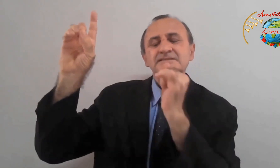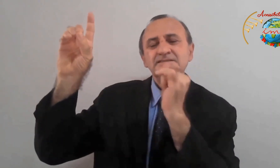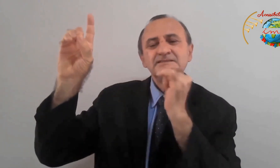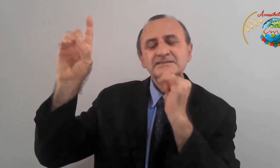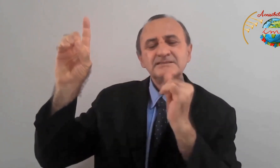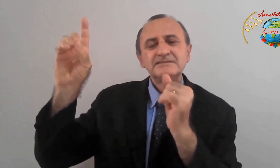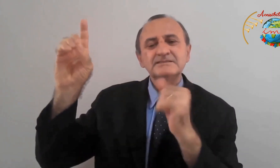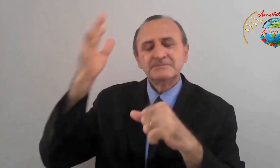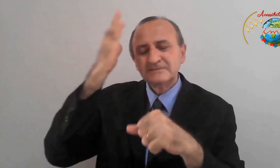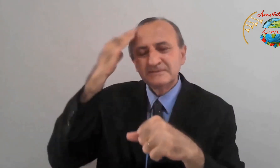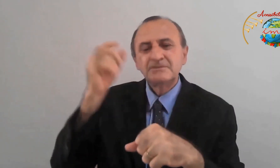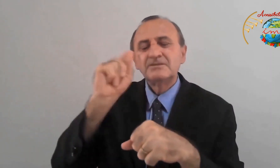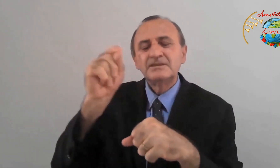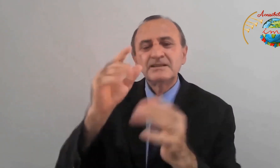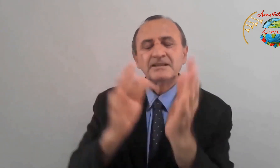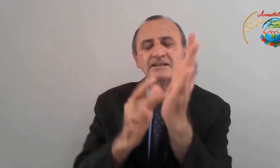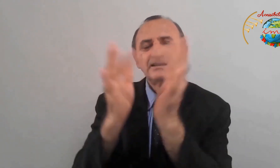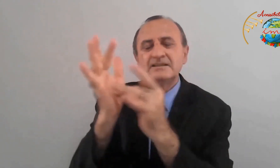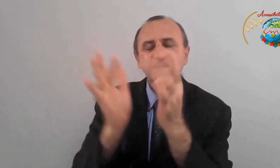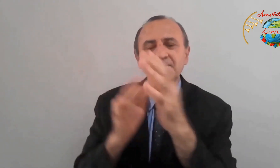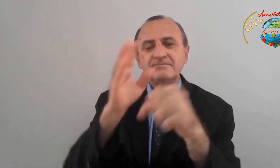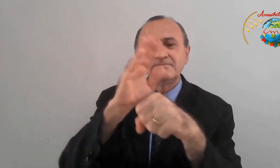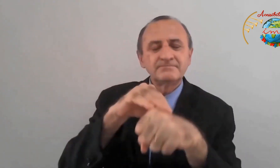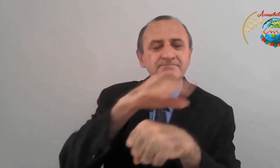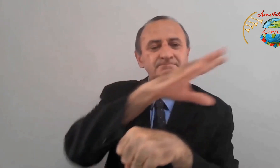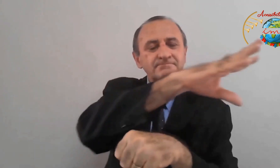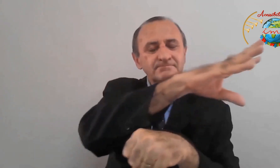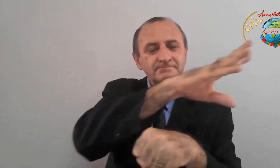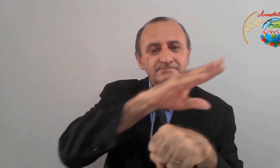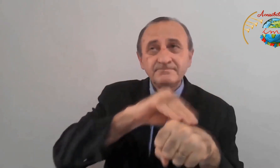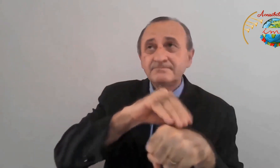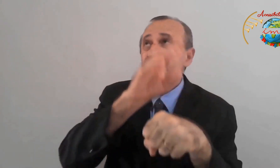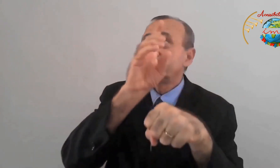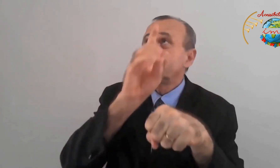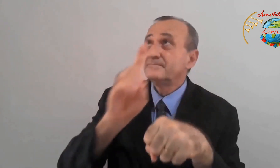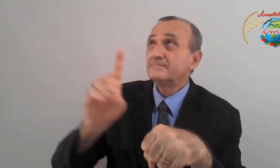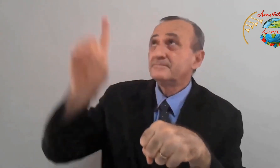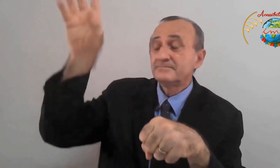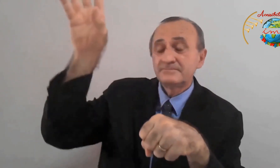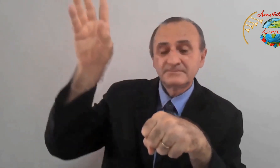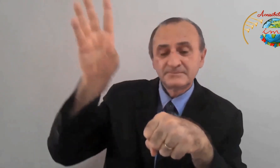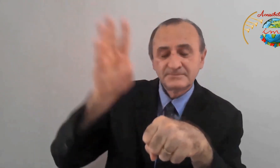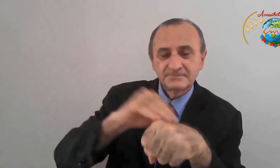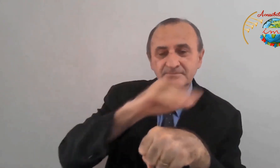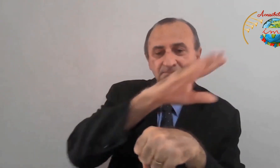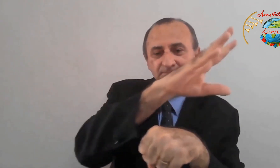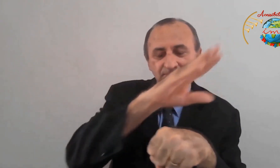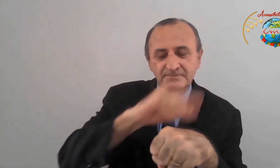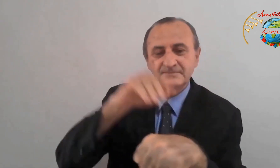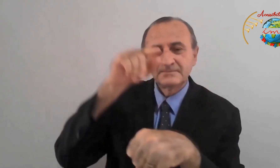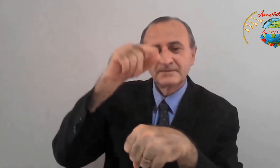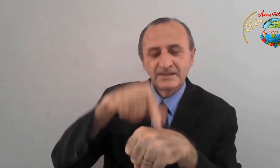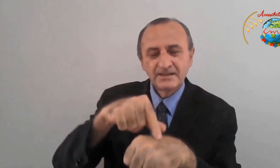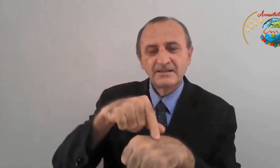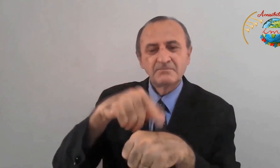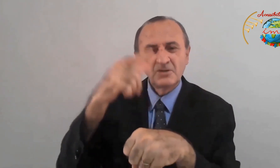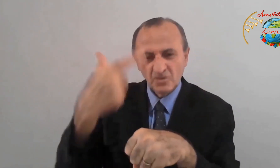Então, por exemplo, saber isso, olha, Jesus é o único mediador entre Deus e os